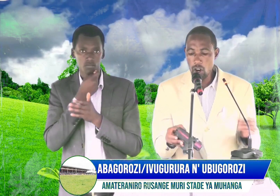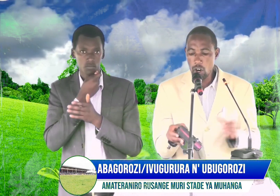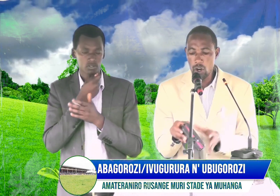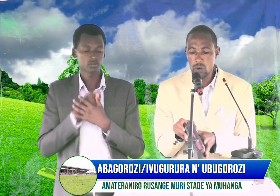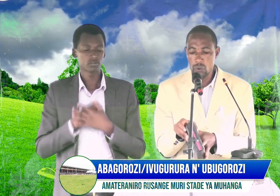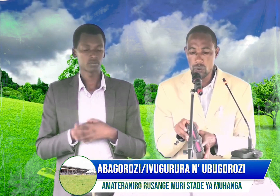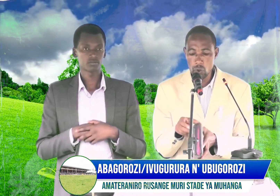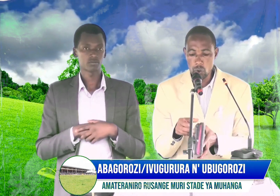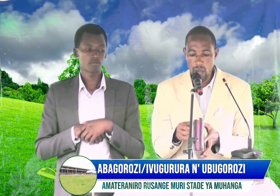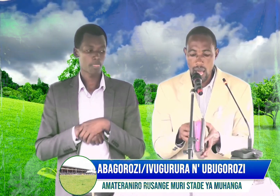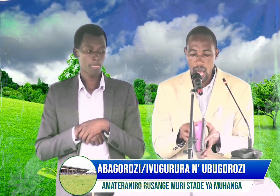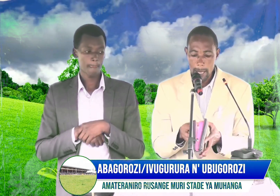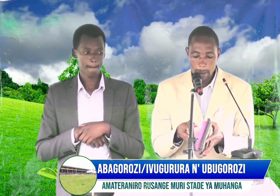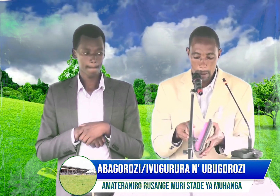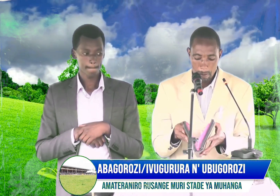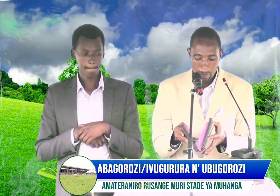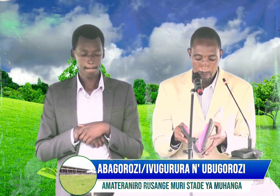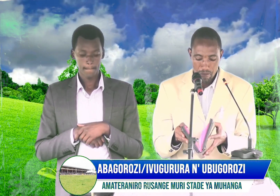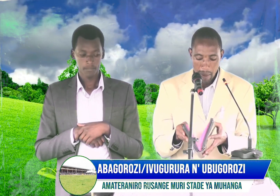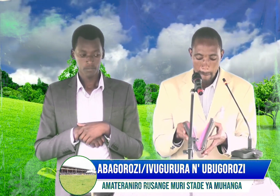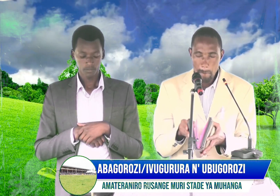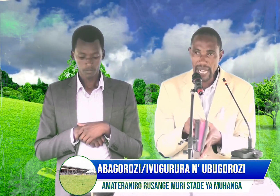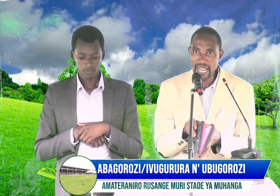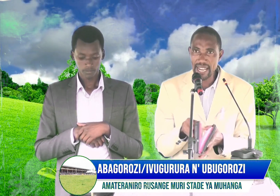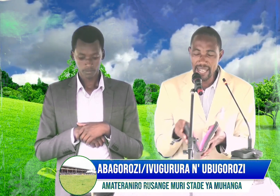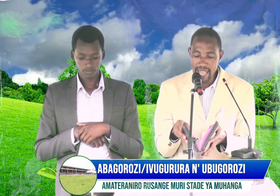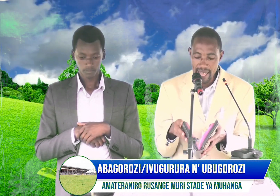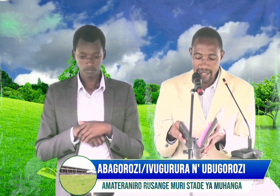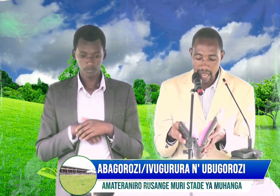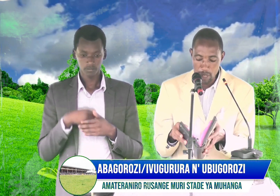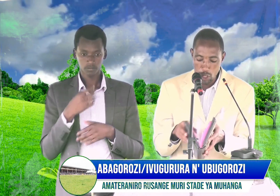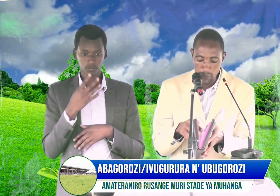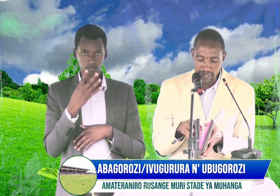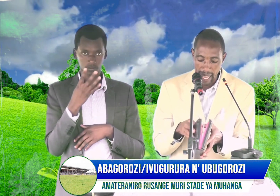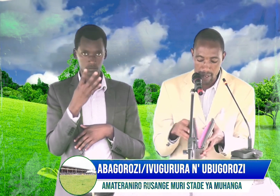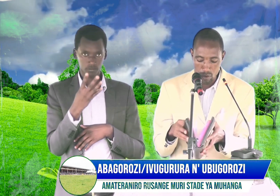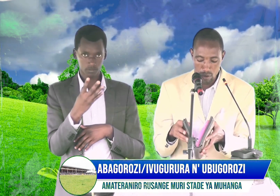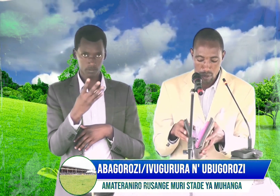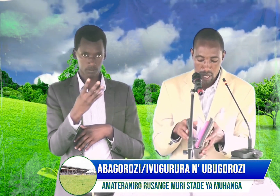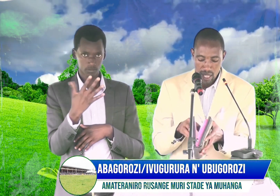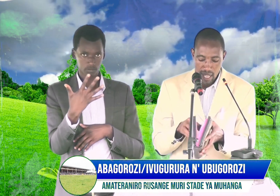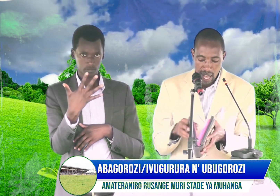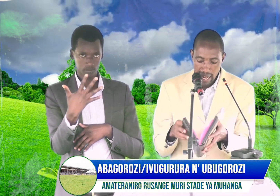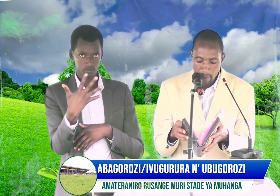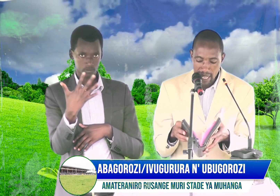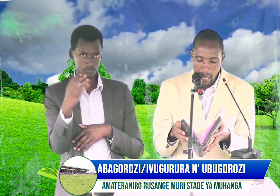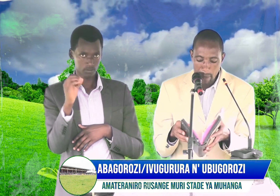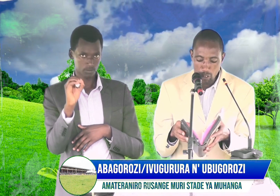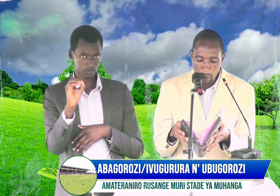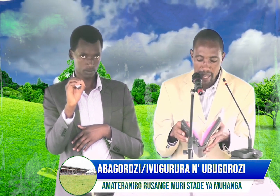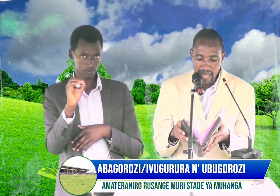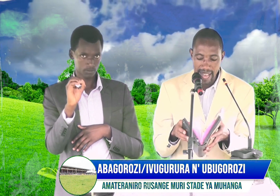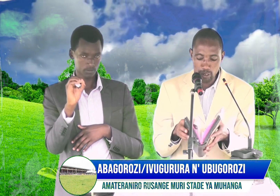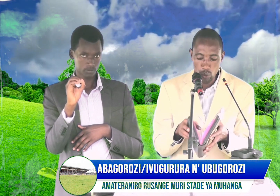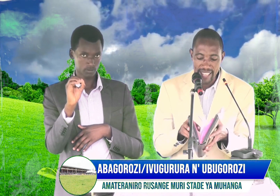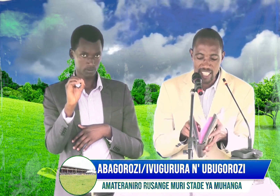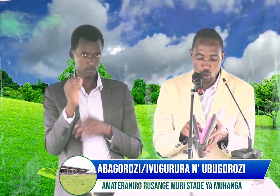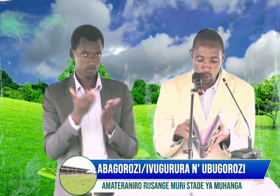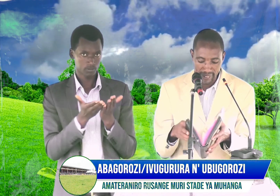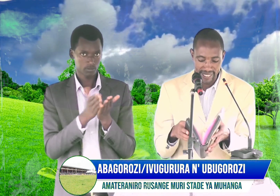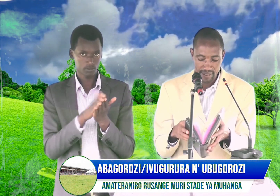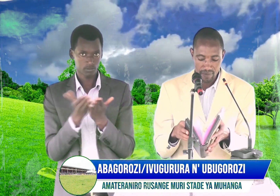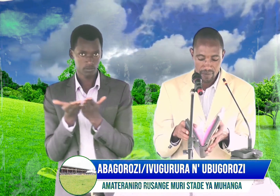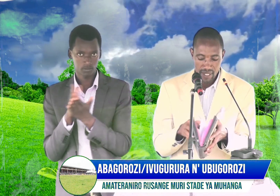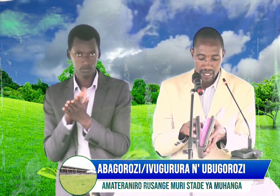urupapuro rwaho n'urwa 450 Hari amagambo akomeye